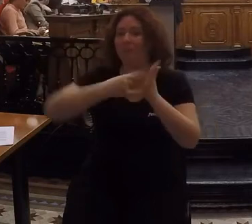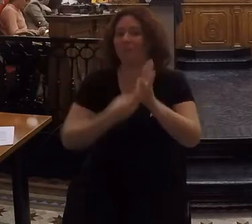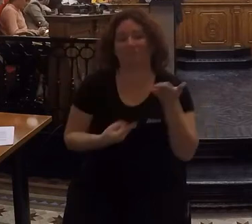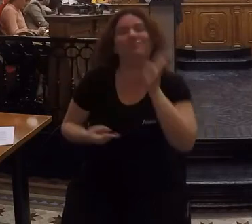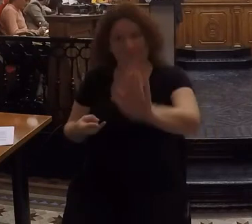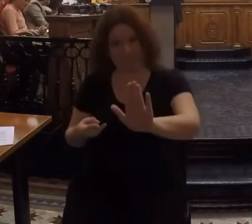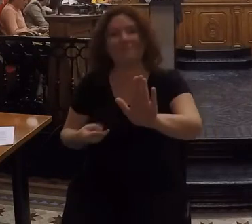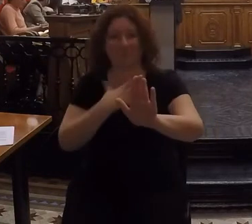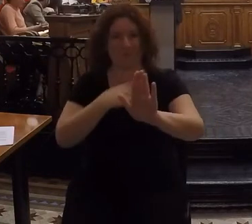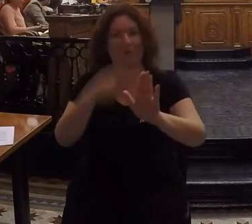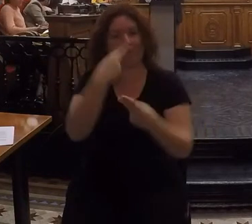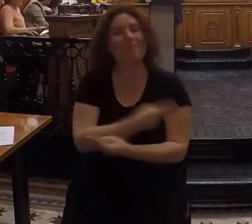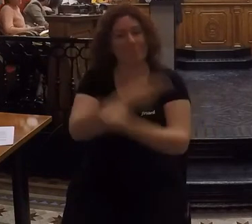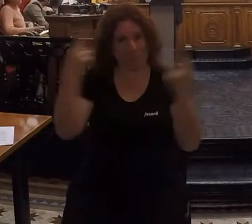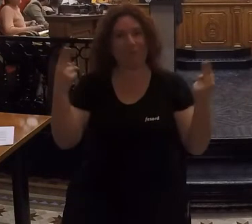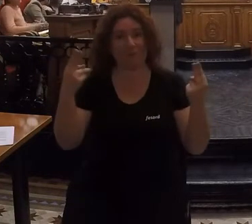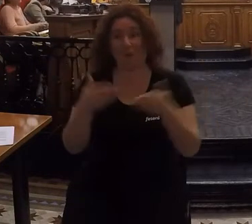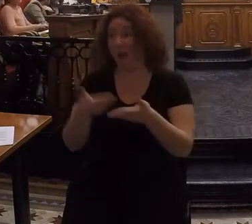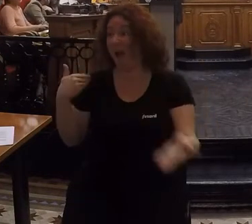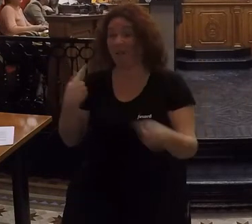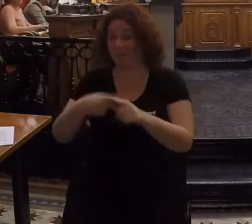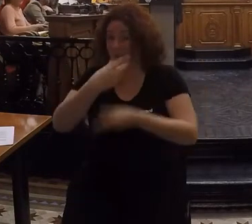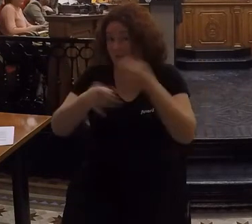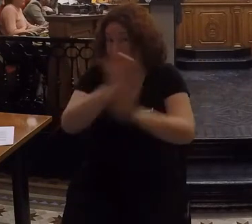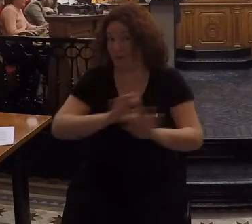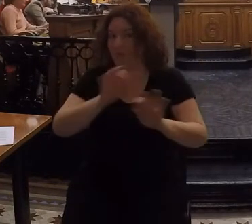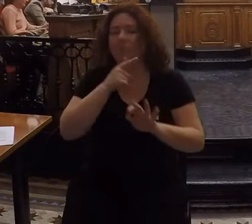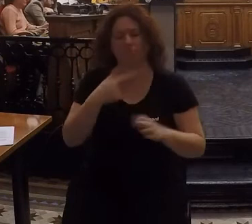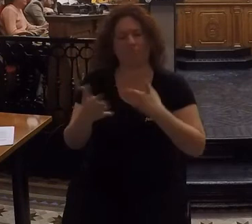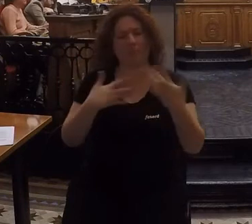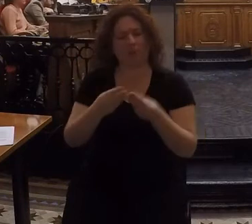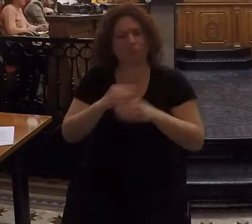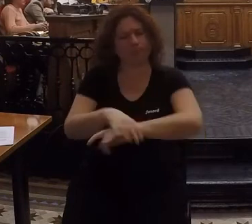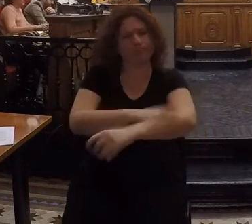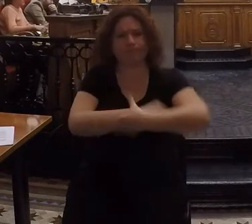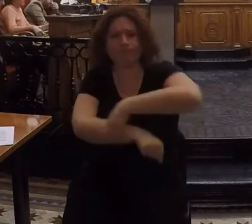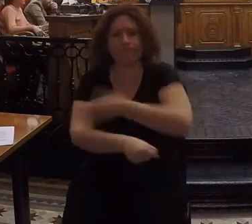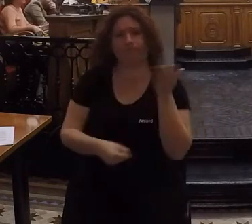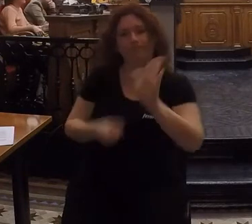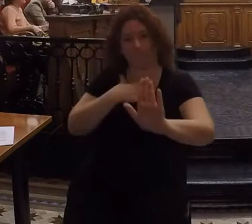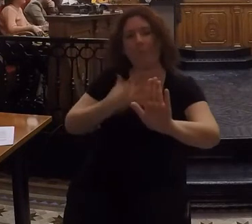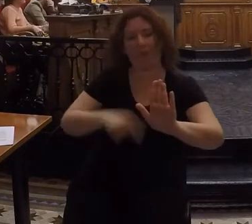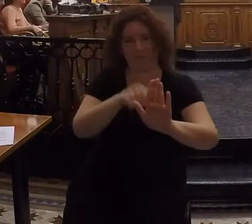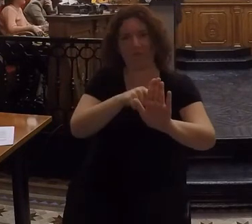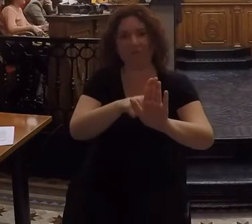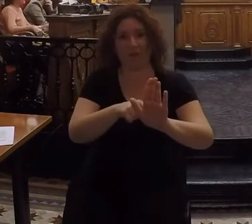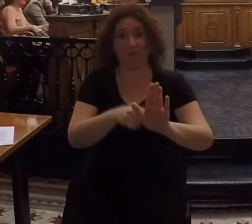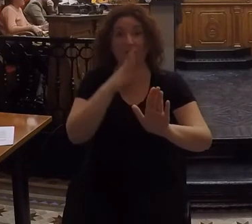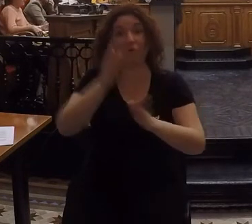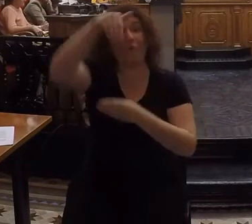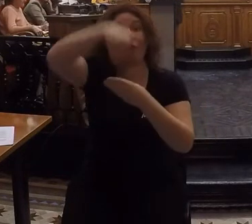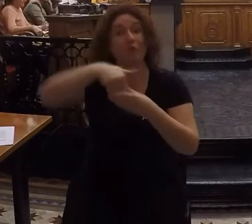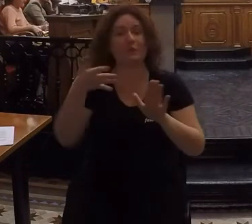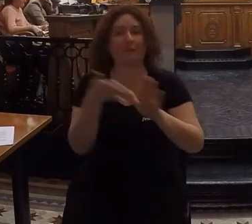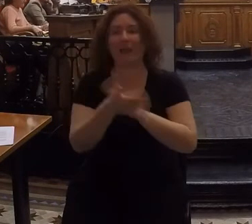o no se habían querido poner en marcha. Como ya dijimos en el pleno donde se debatieron estos presupuestos, nuestro voto no es un